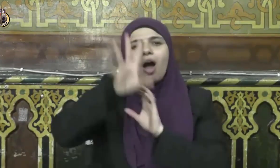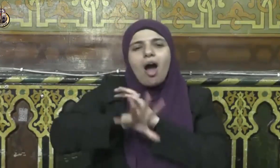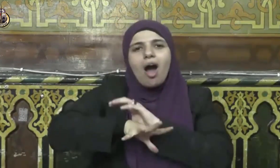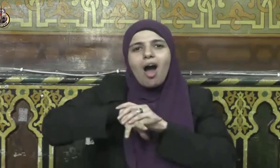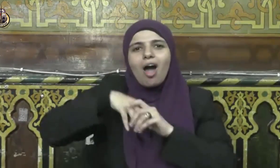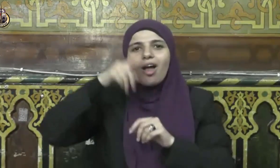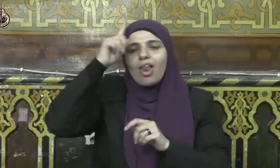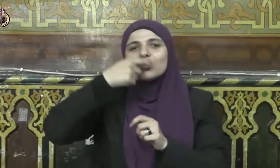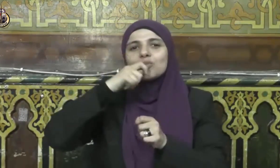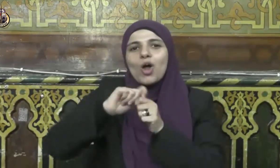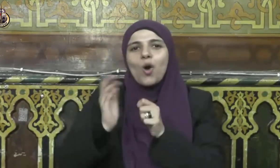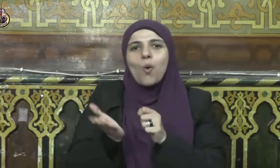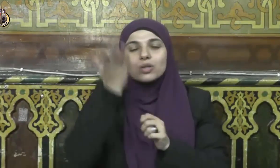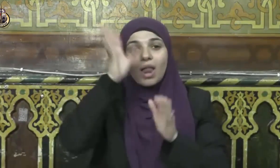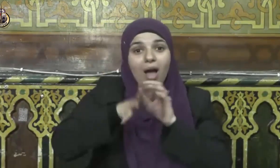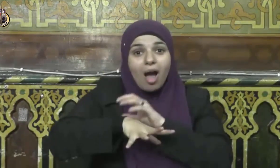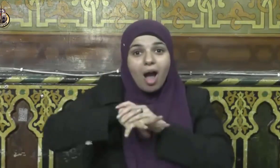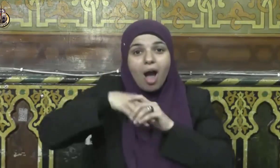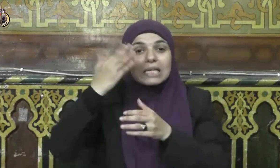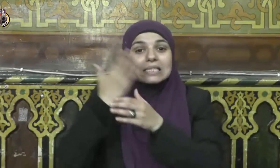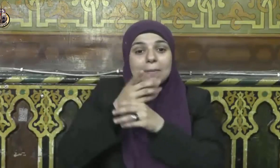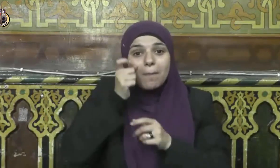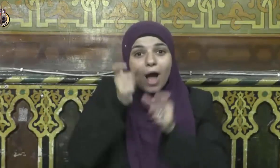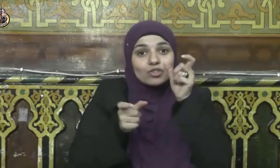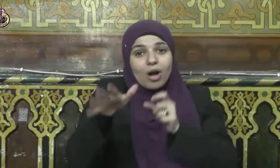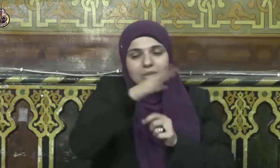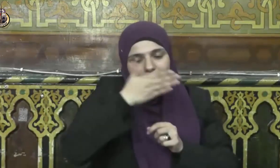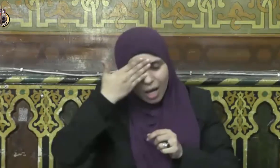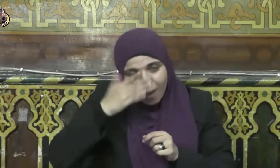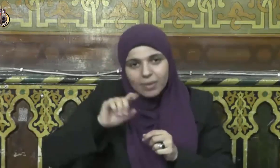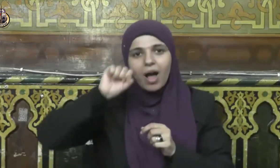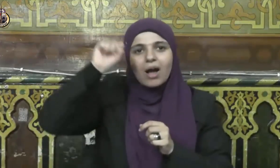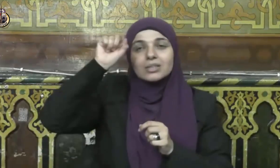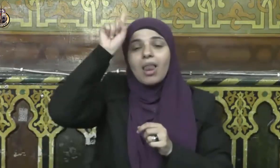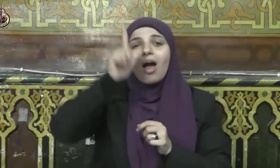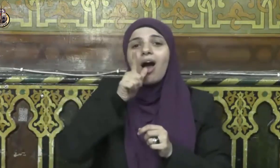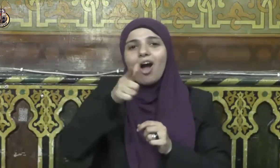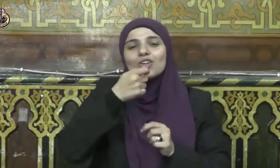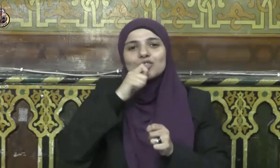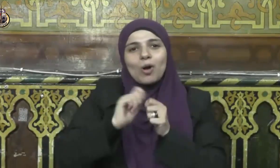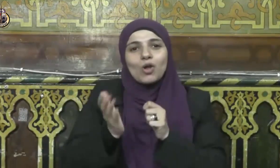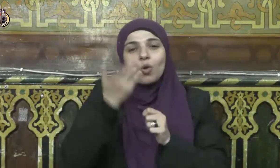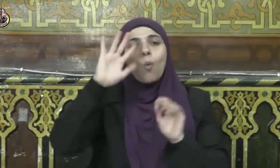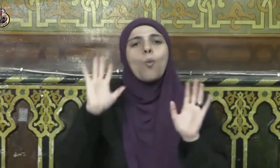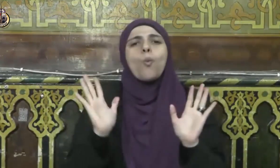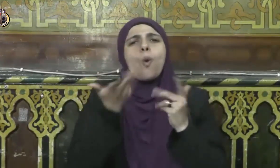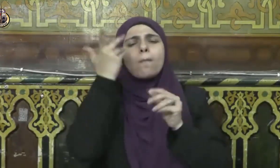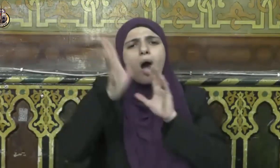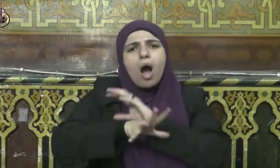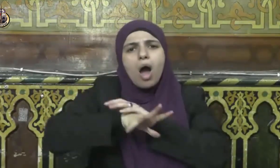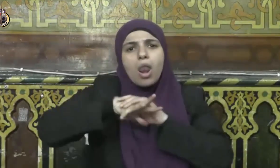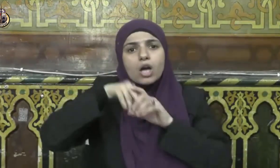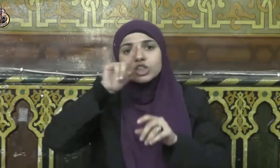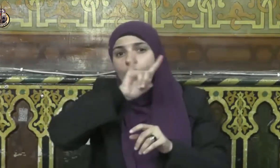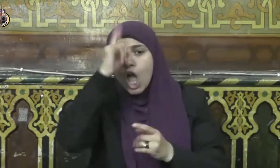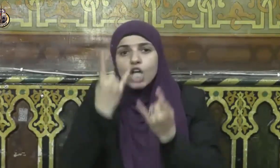فقد خلق الله تعالى الخلق لعبادته، فقال جل شأنه: وما خلقت